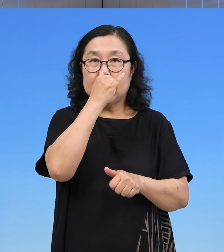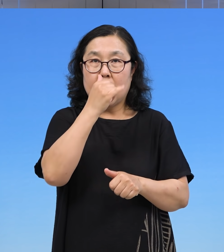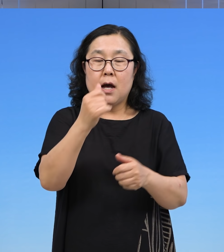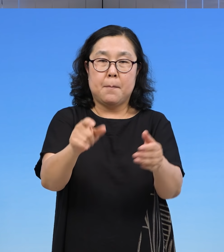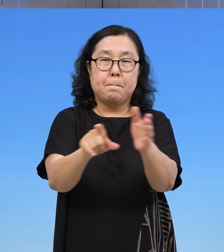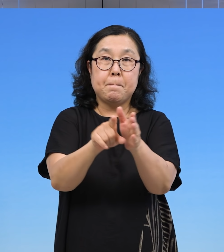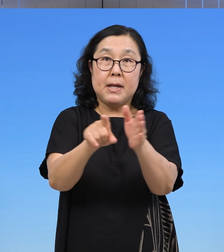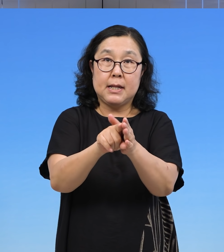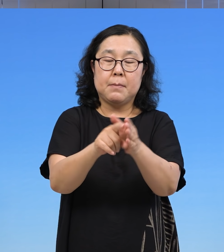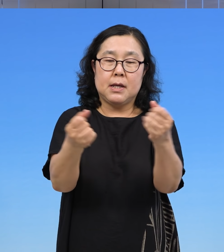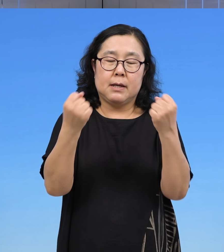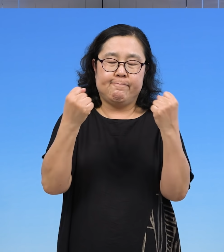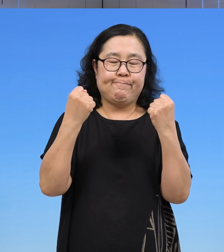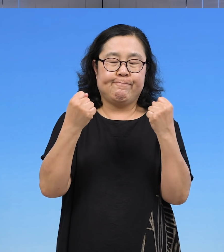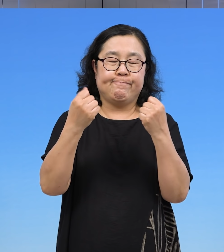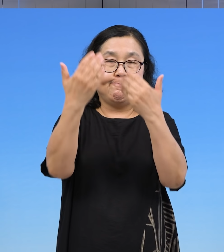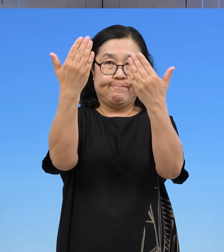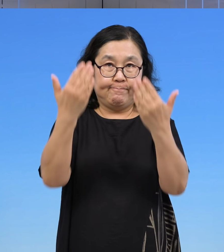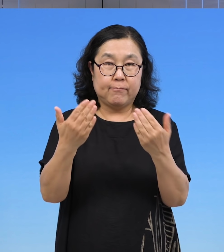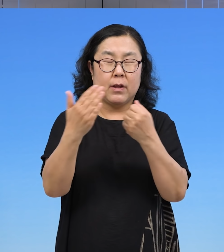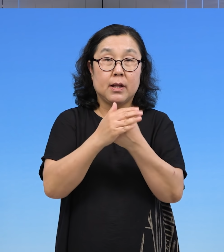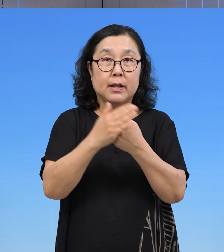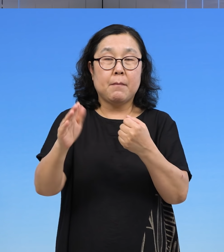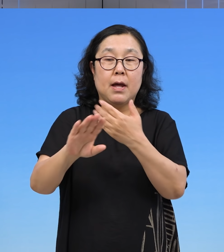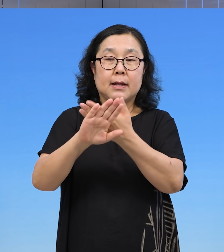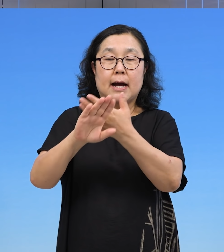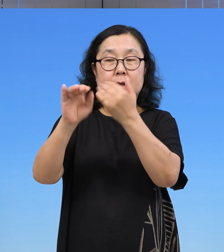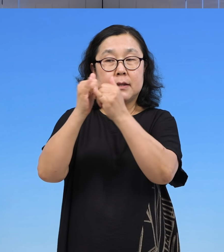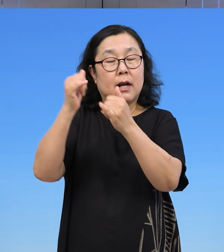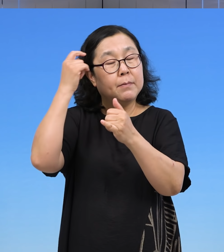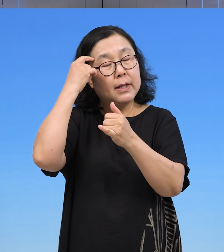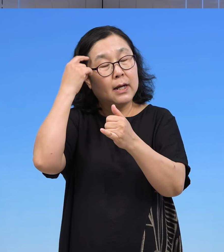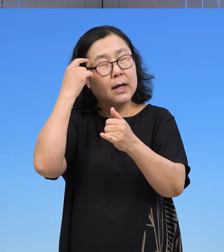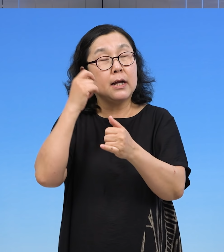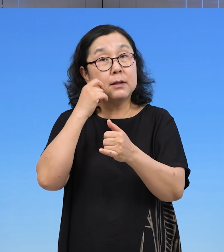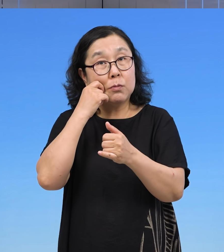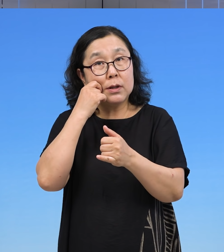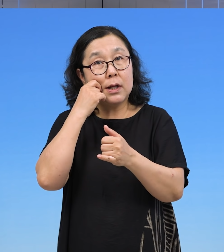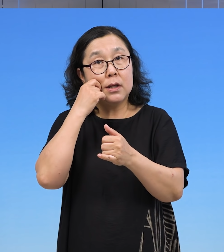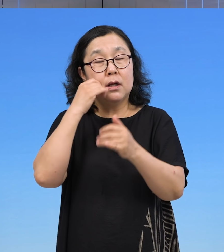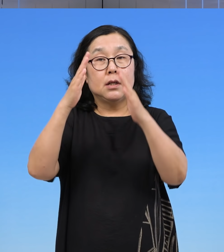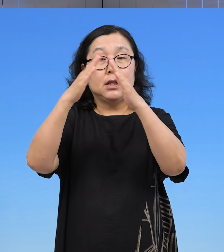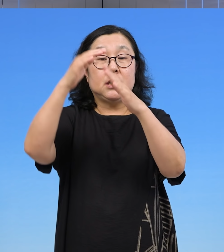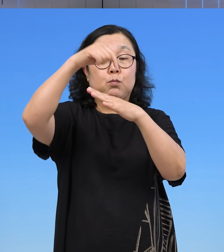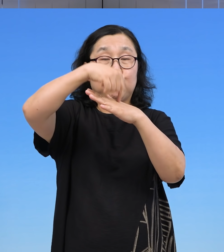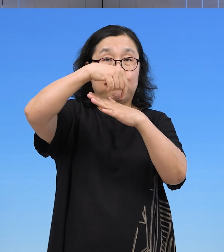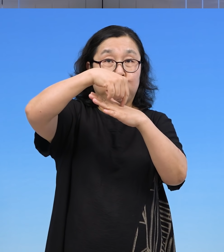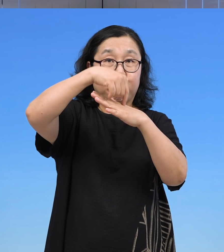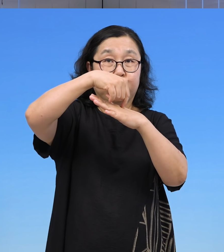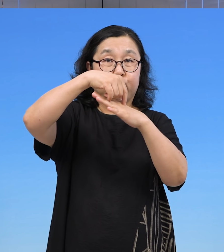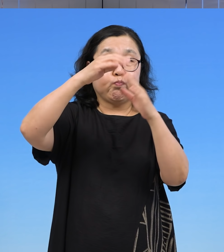있다는 그런 믿음이 에너지를 가져다 주니까 아무도 생각하지 못했던 지붕을 뚫어내는